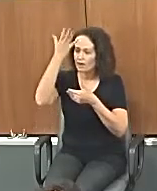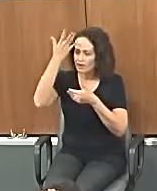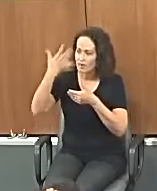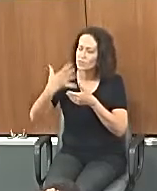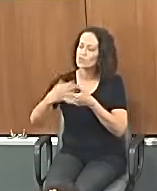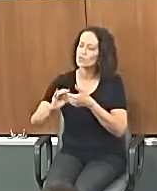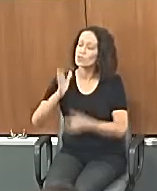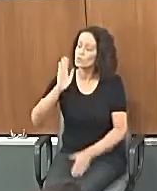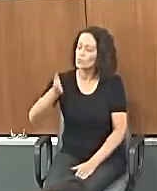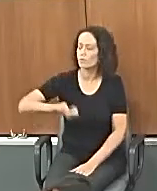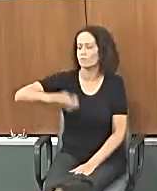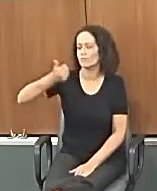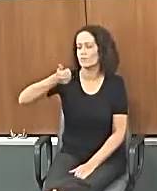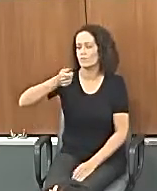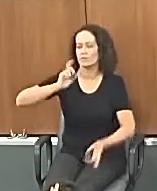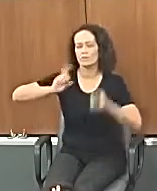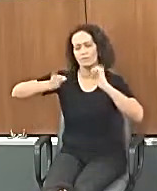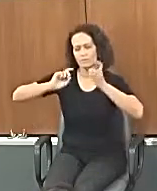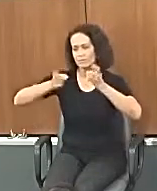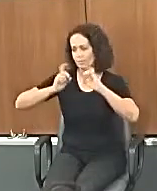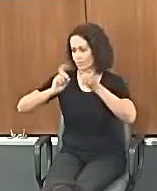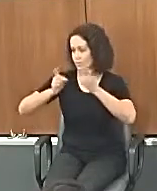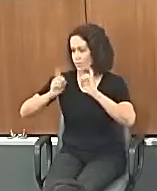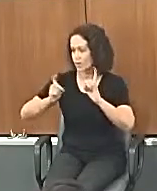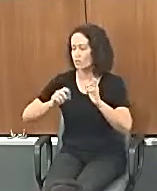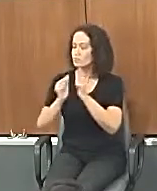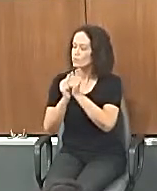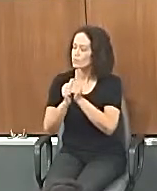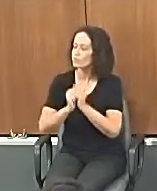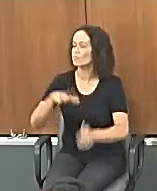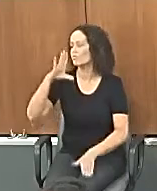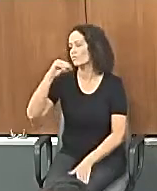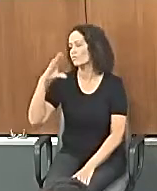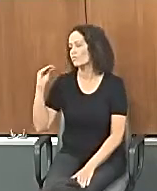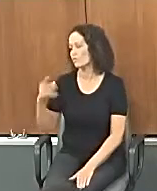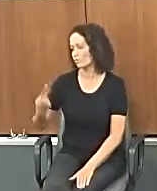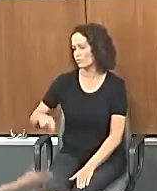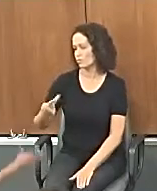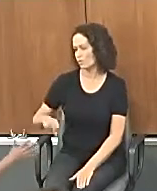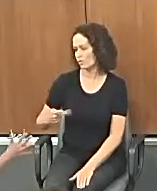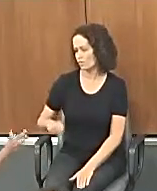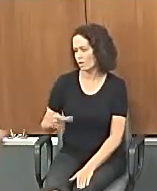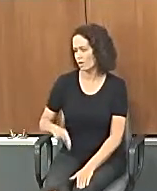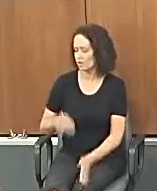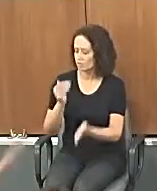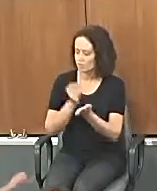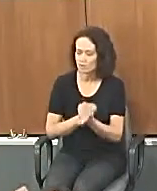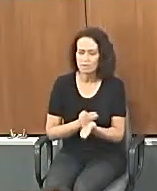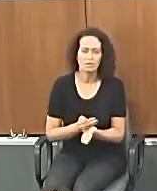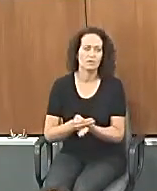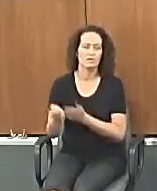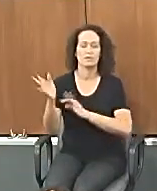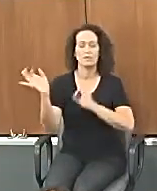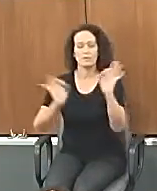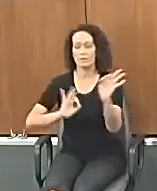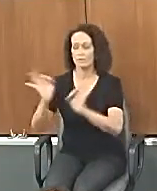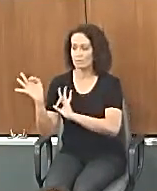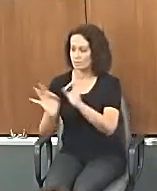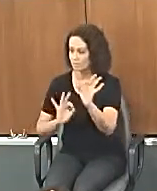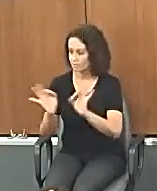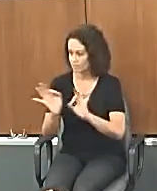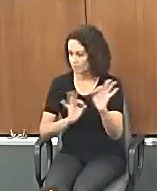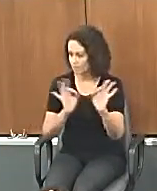da primeira reunião com os funcionários da casa já iniciando a preparação para